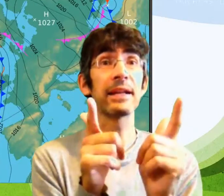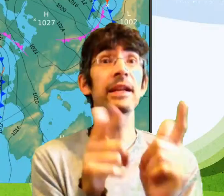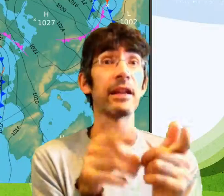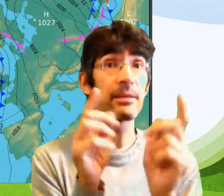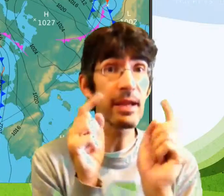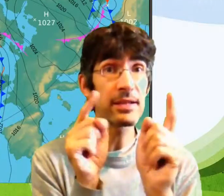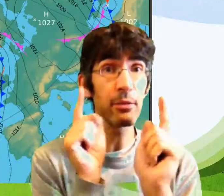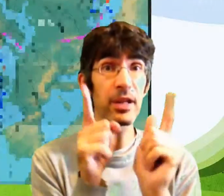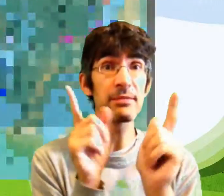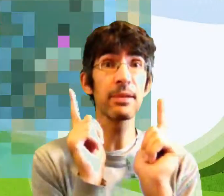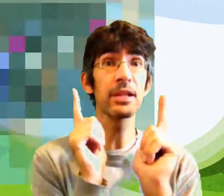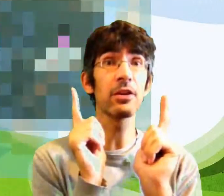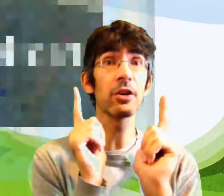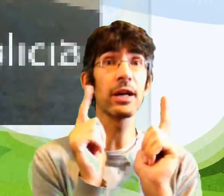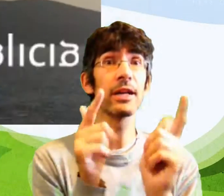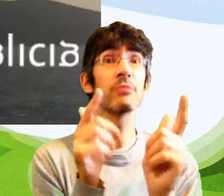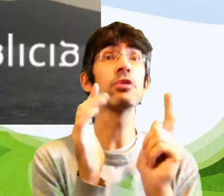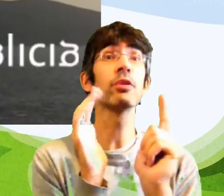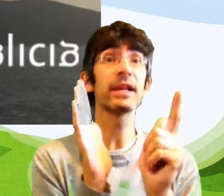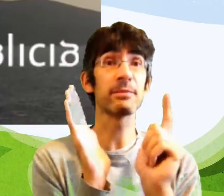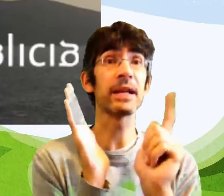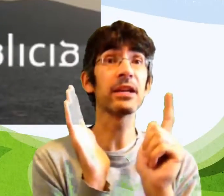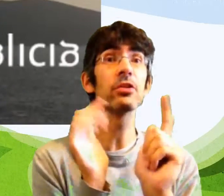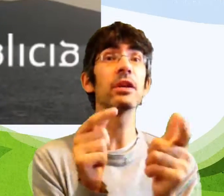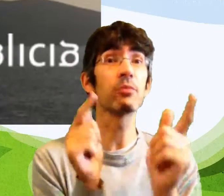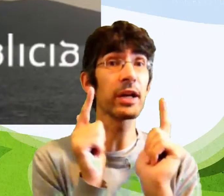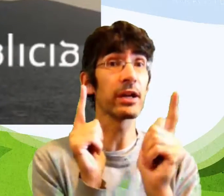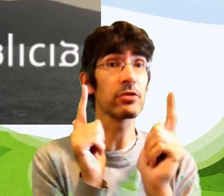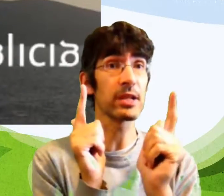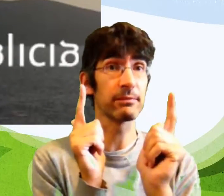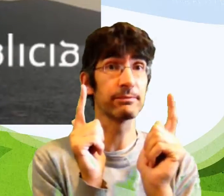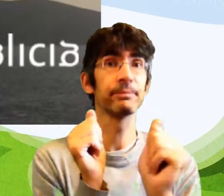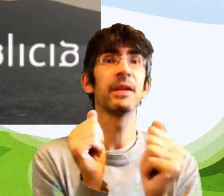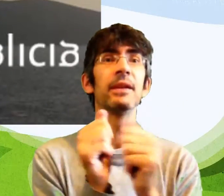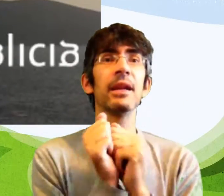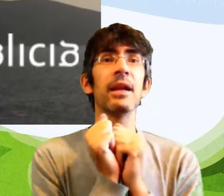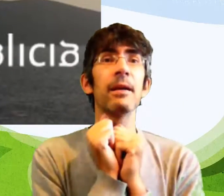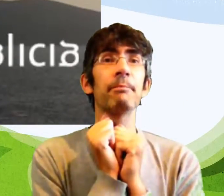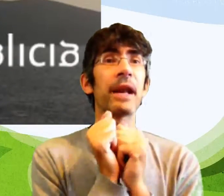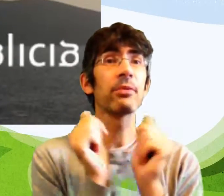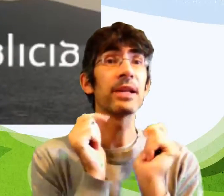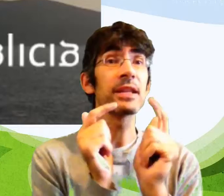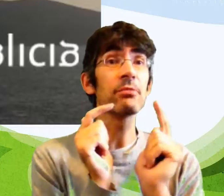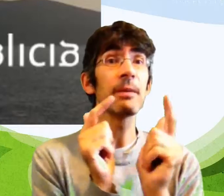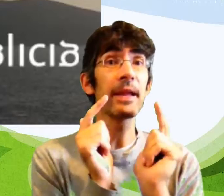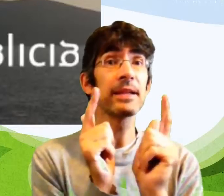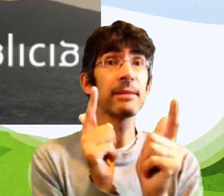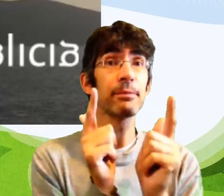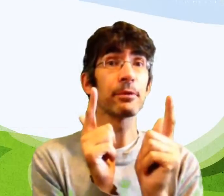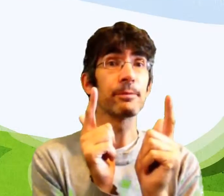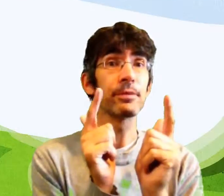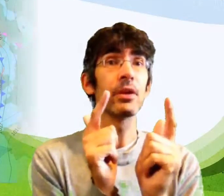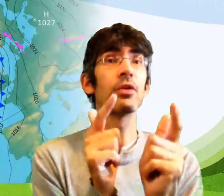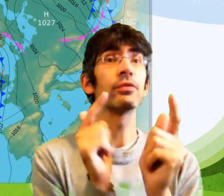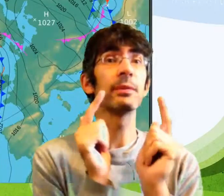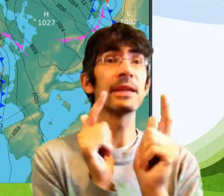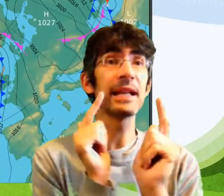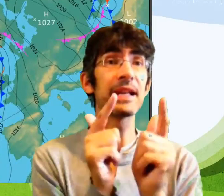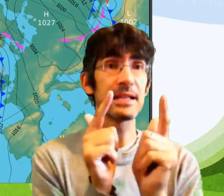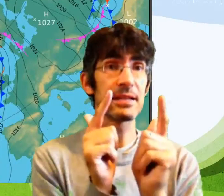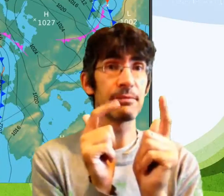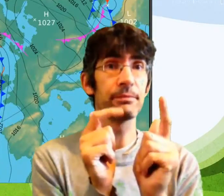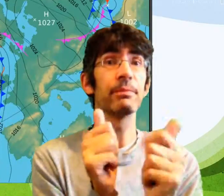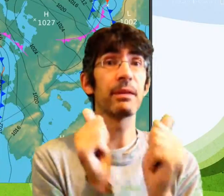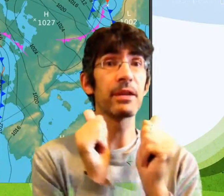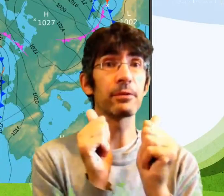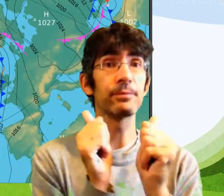analaje encima de ser buenísimo meteoróloga es muy buena explicando y muy generosa para comentar un mapa del tiempo lo